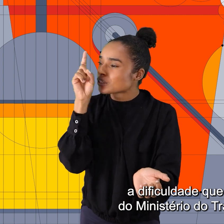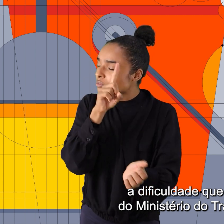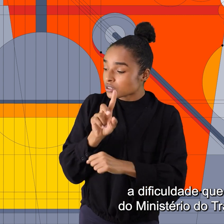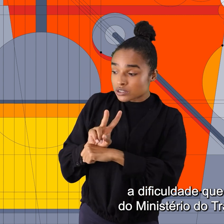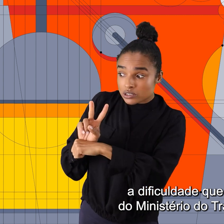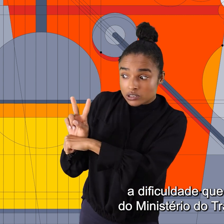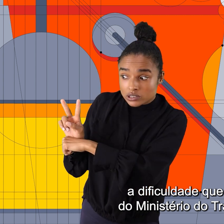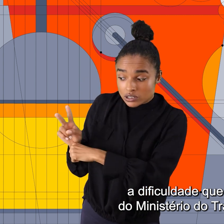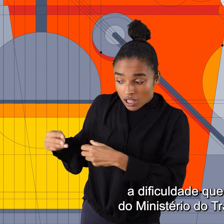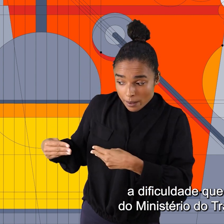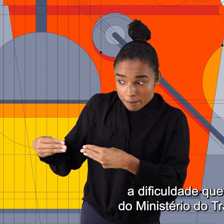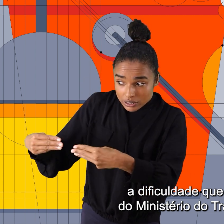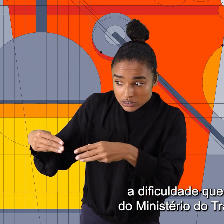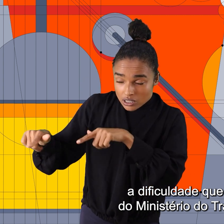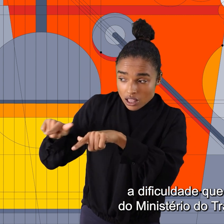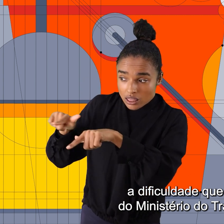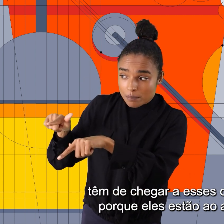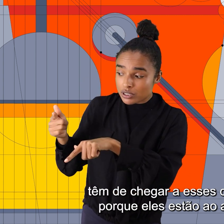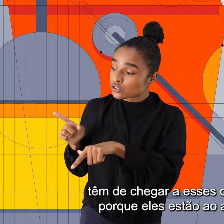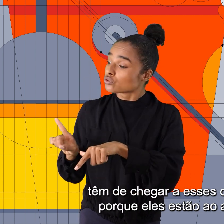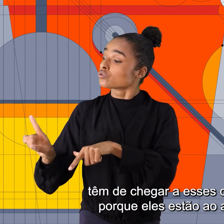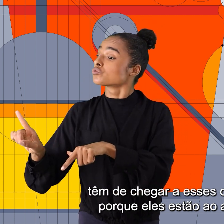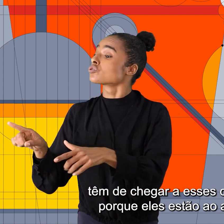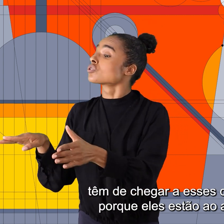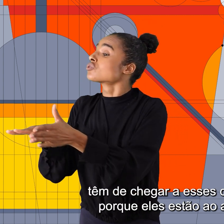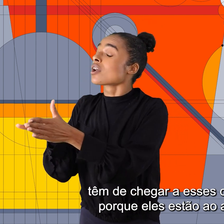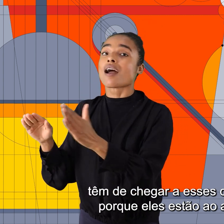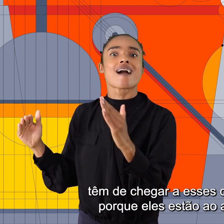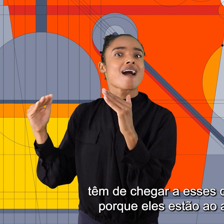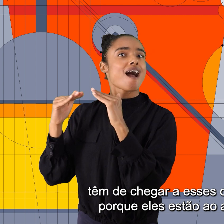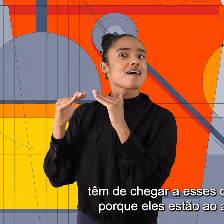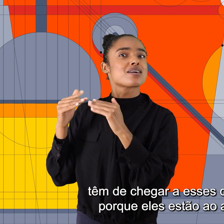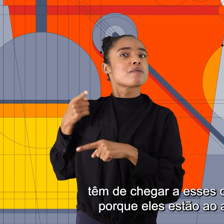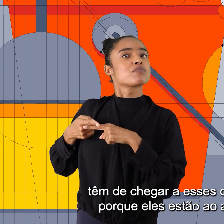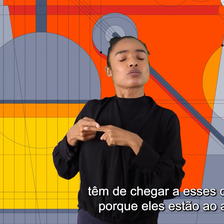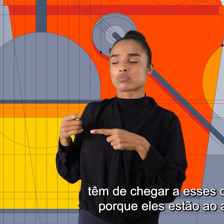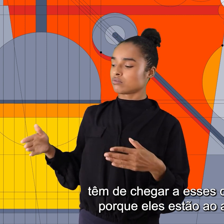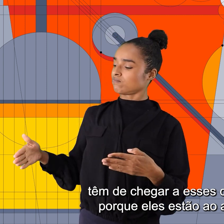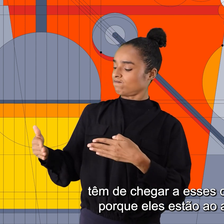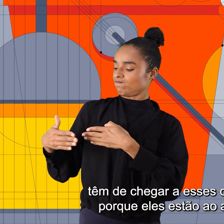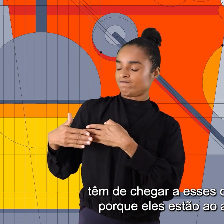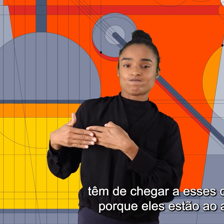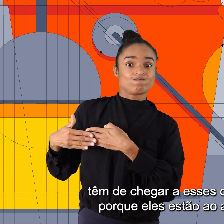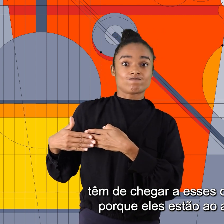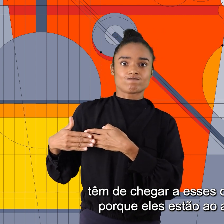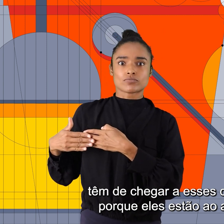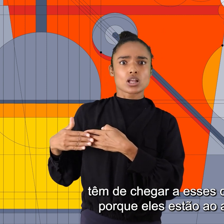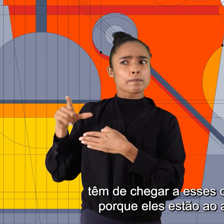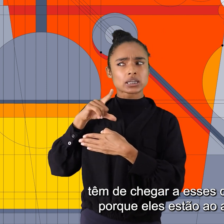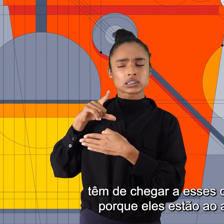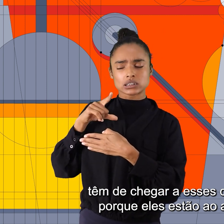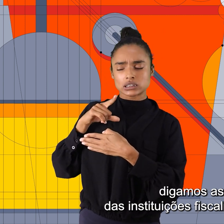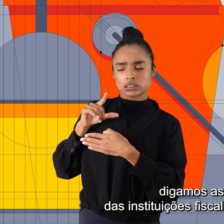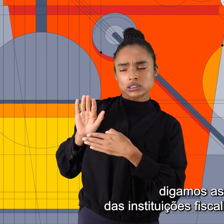que os fiscais do Ministério do Trabalho e tal têm de chegar a esses casos, justamente porque eles estão ao abrigo